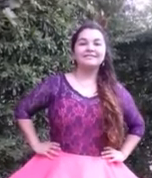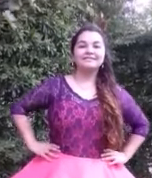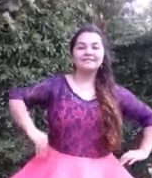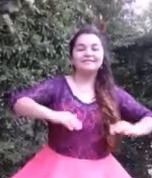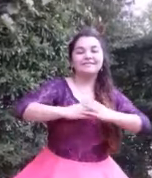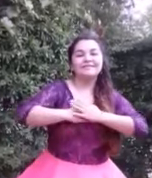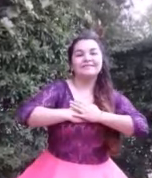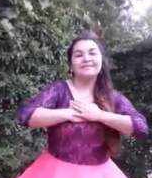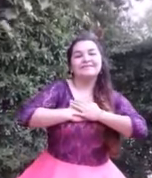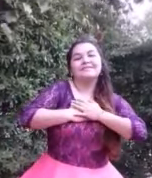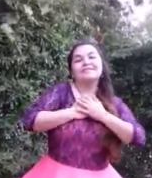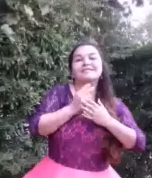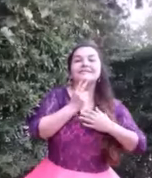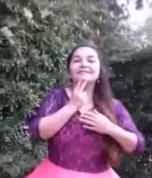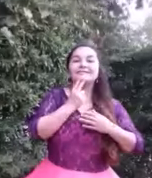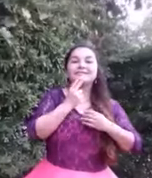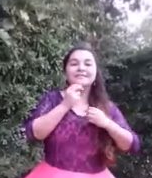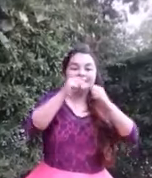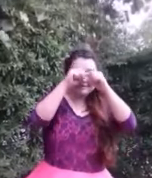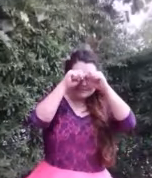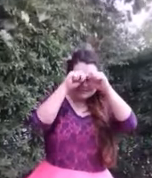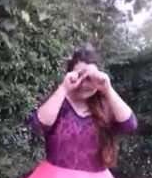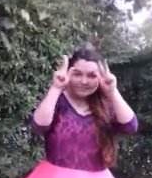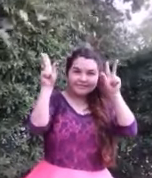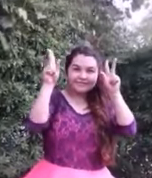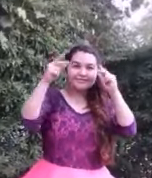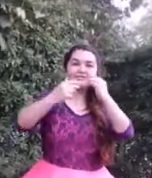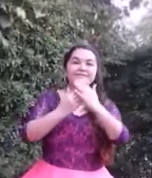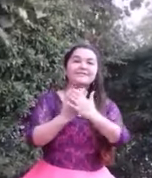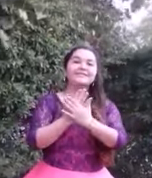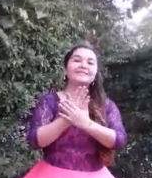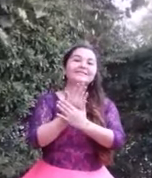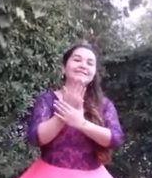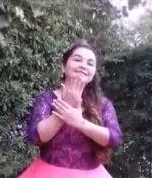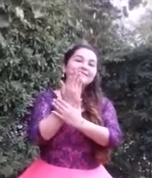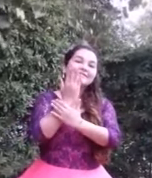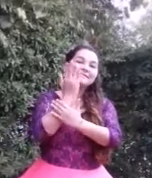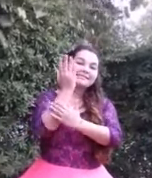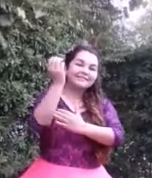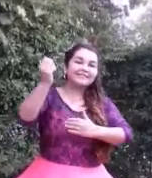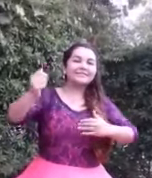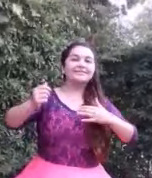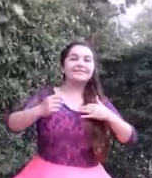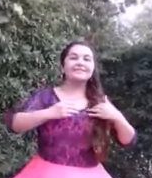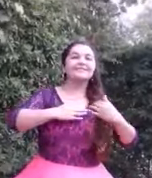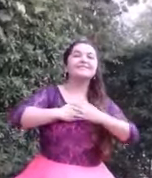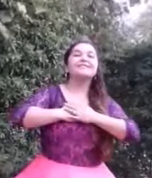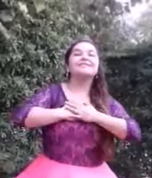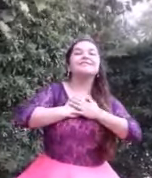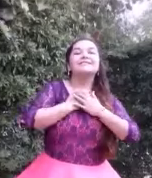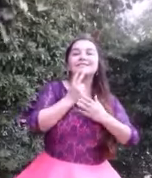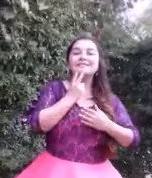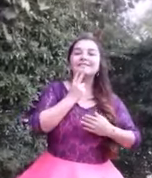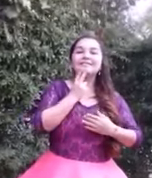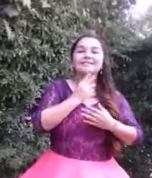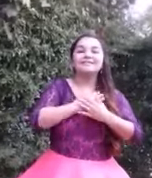Ay vida, despertar por la mañana Ay vida,